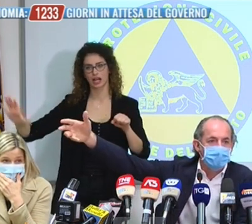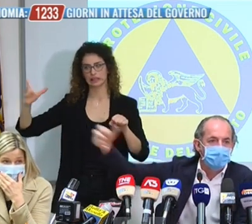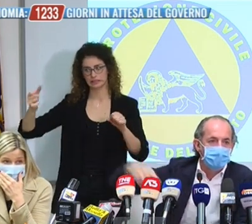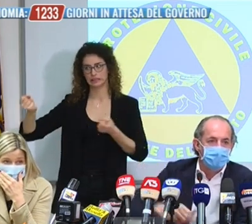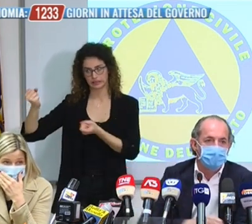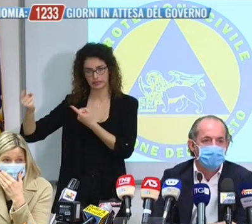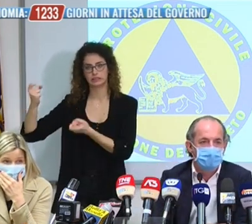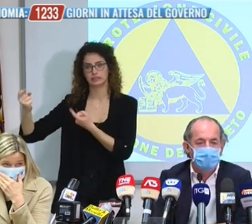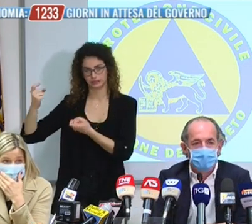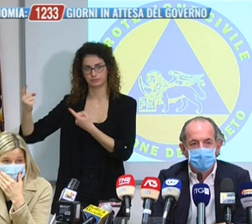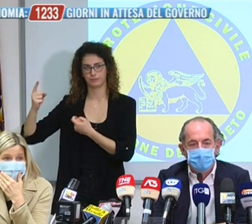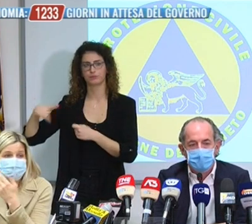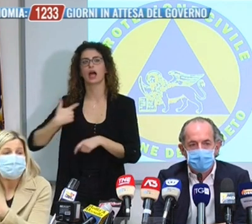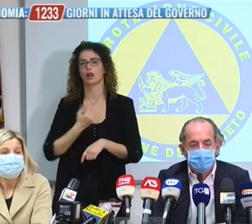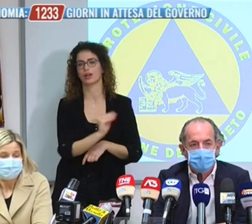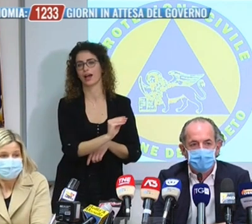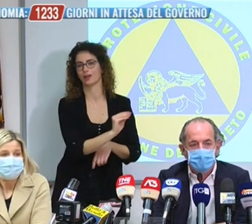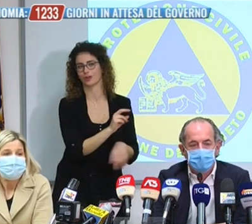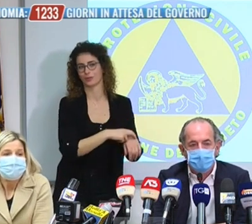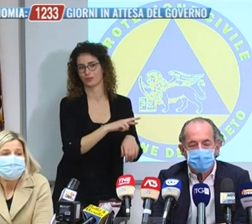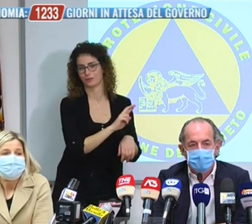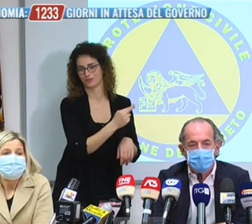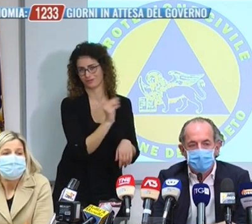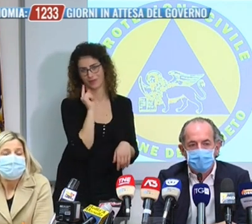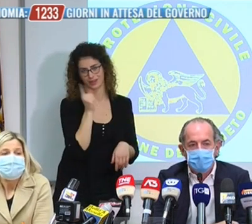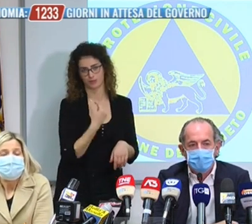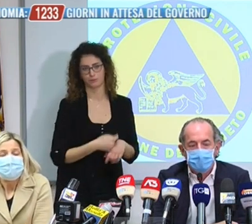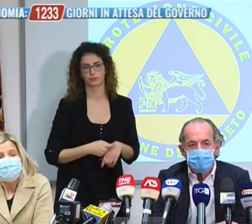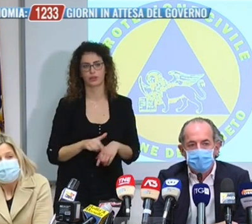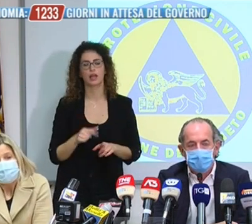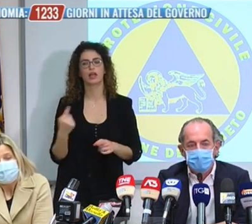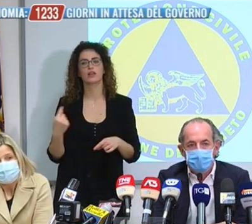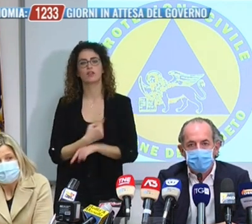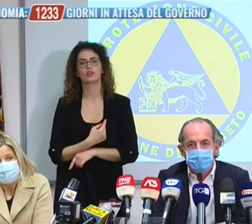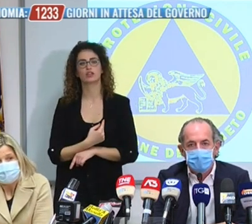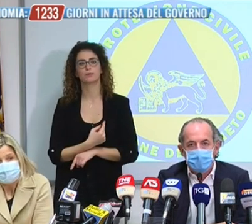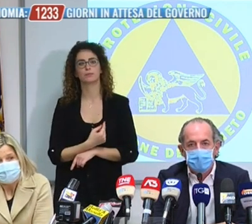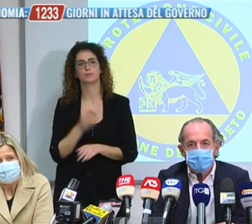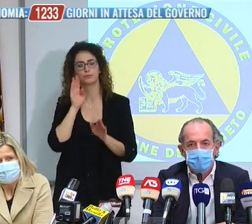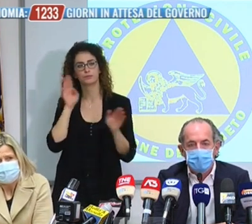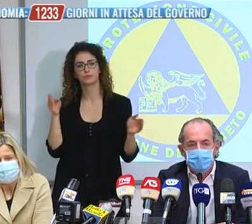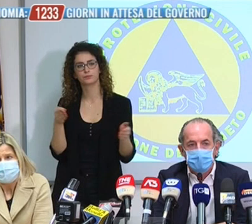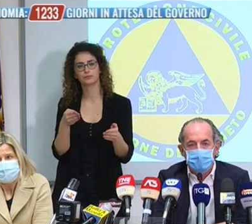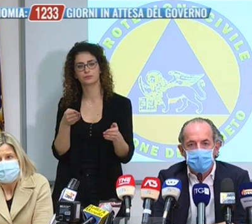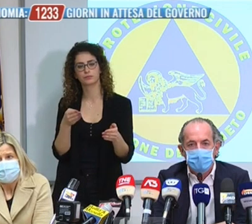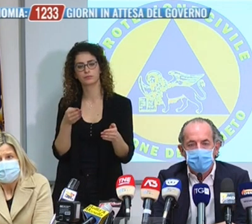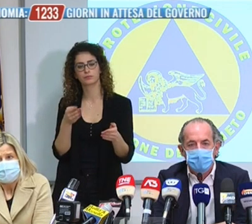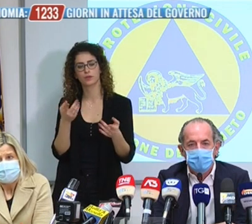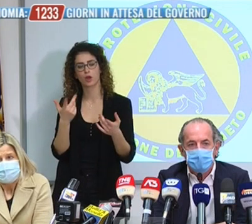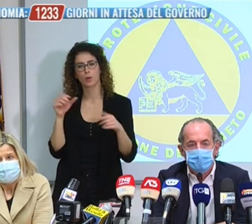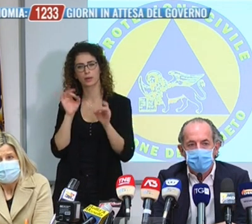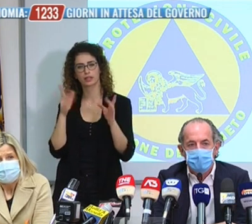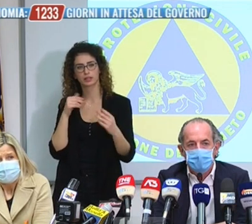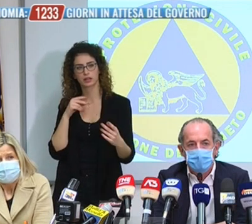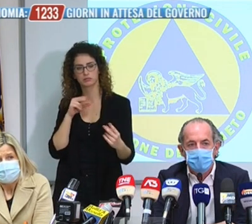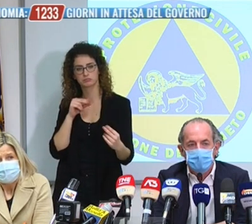importante. Allora, ok, dopo chiedo la meglio, sì, sì, il focus alla dottoressa. Invece per quanto riguarda il confronto che avete avuto stamattina